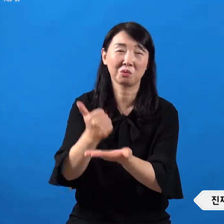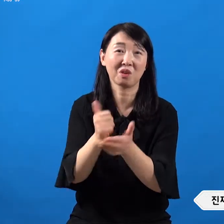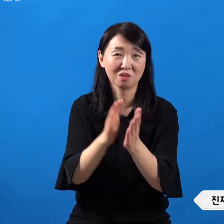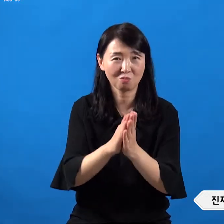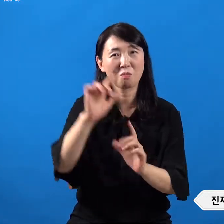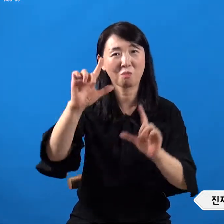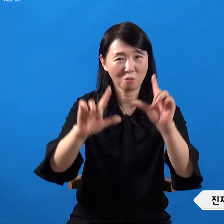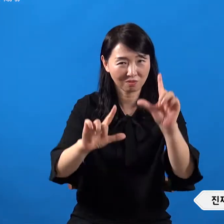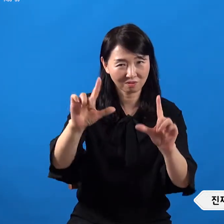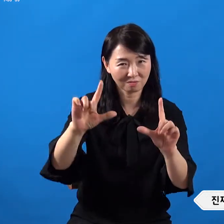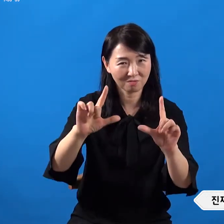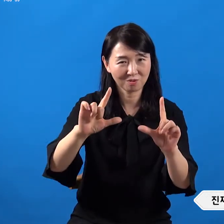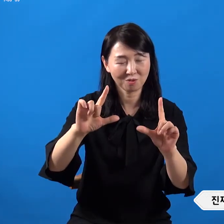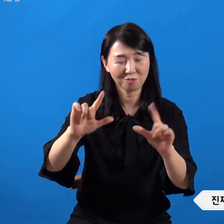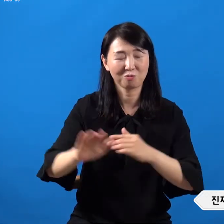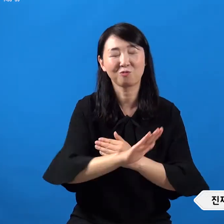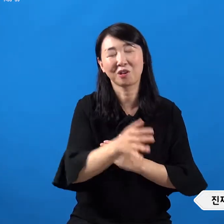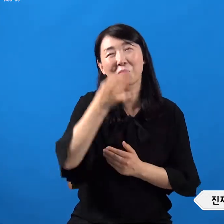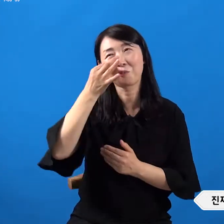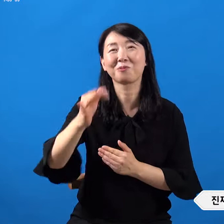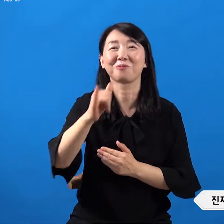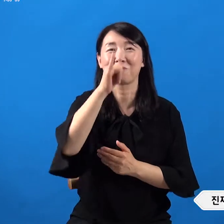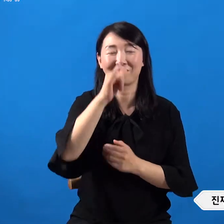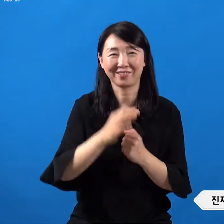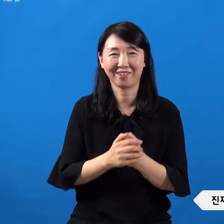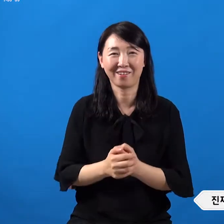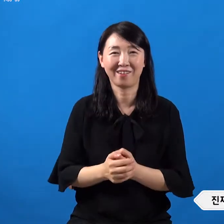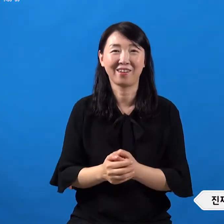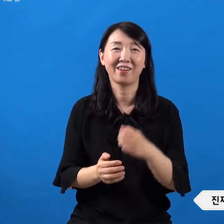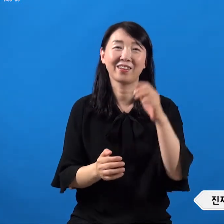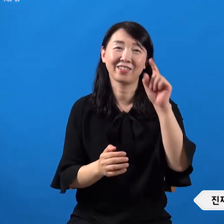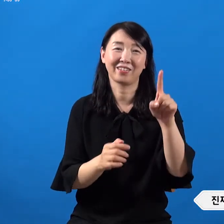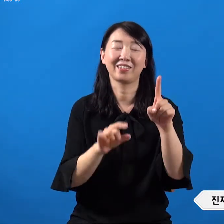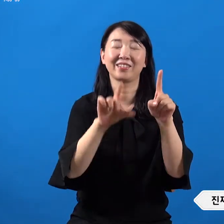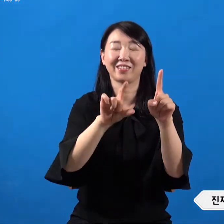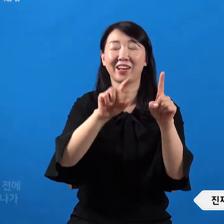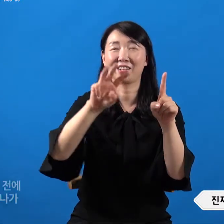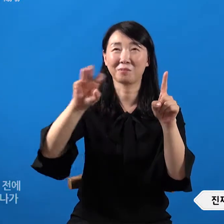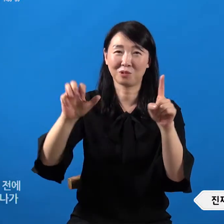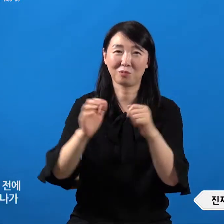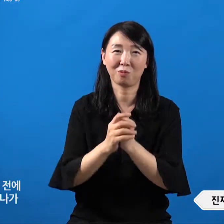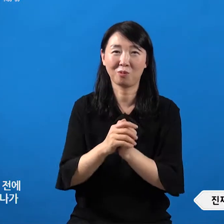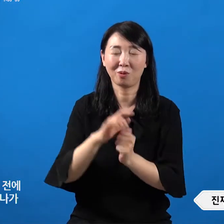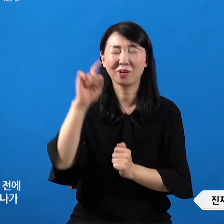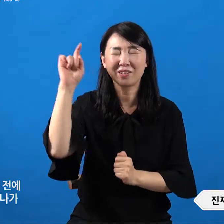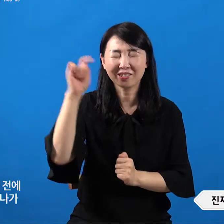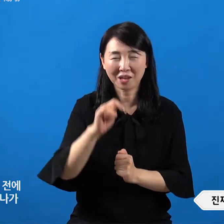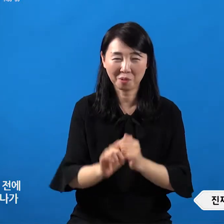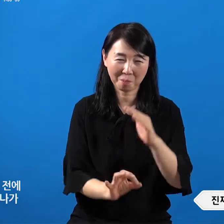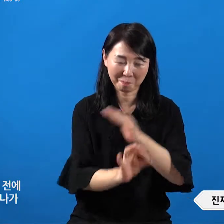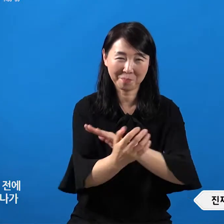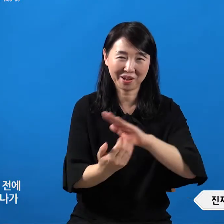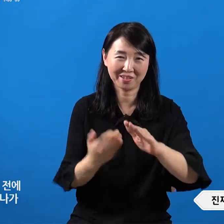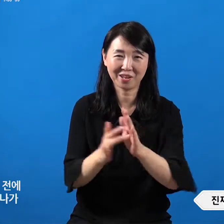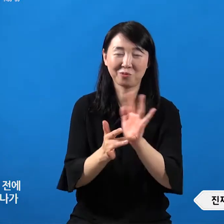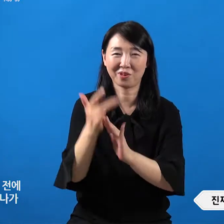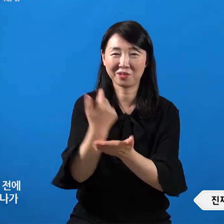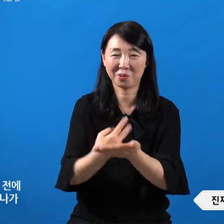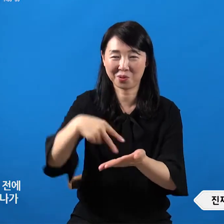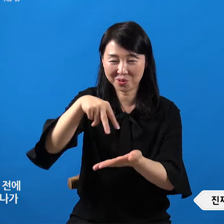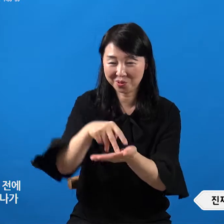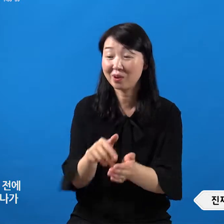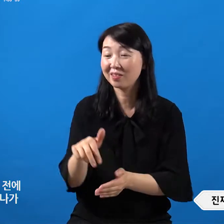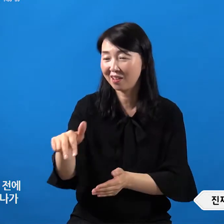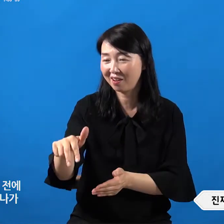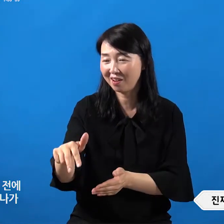그리스도의 기도하는 모습을 우리에게 보여주십니다. 1장 35절 새벽 아직도 밝기 전에 예수께서